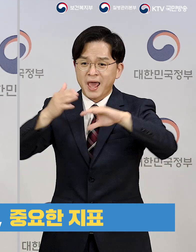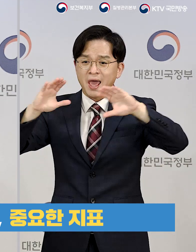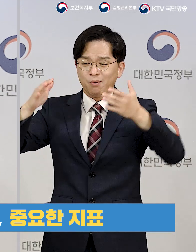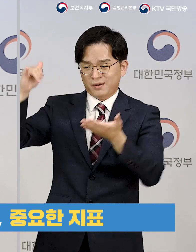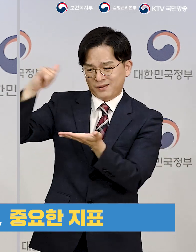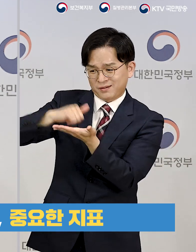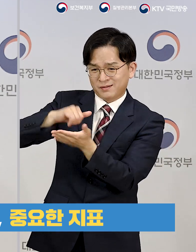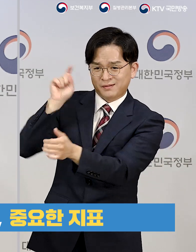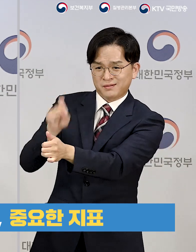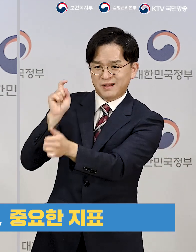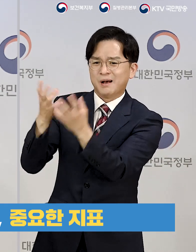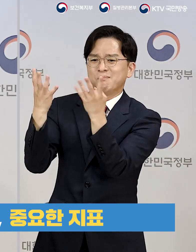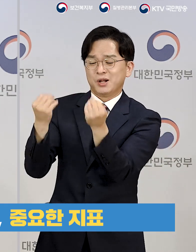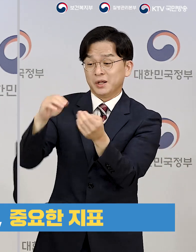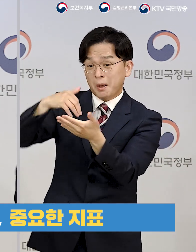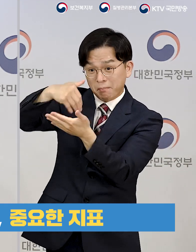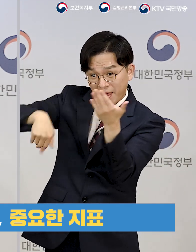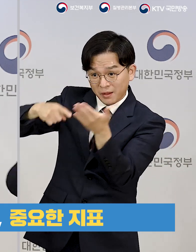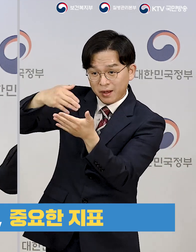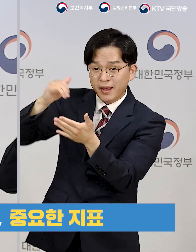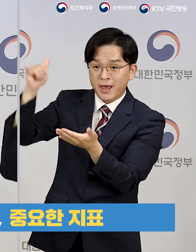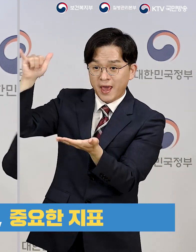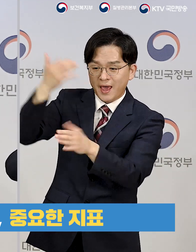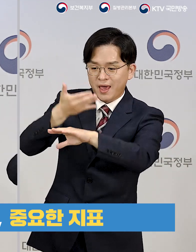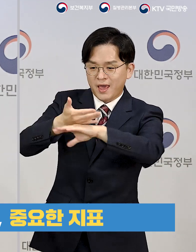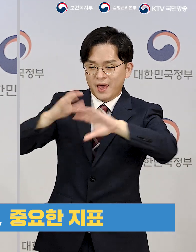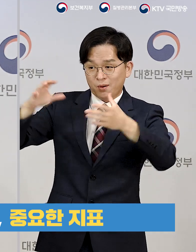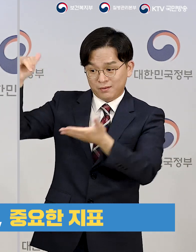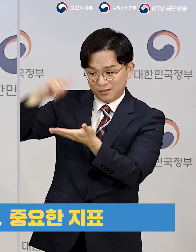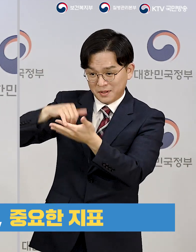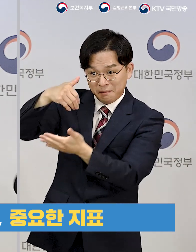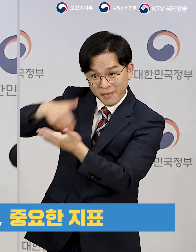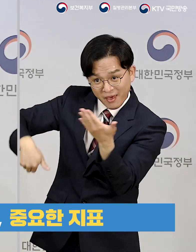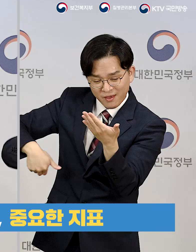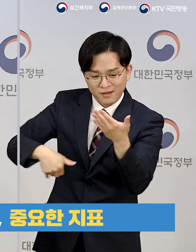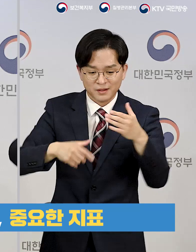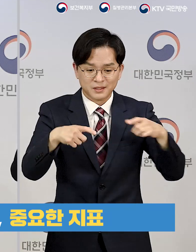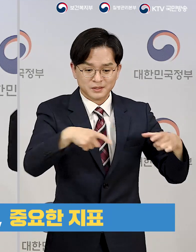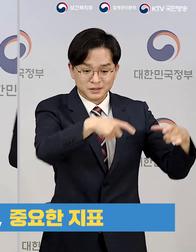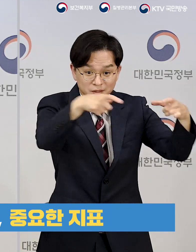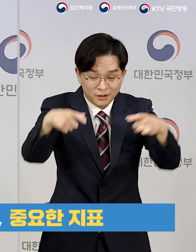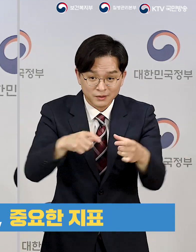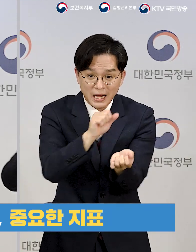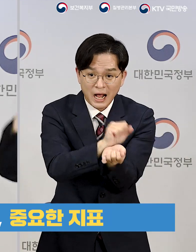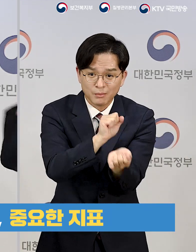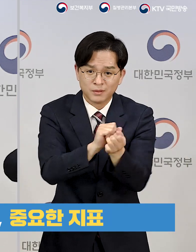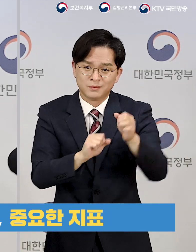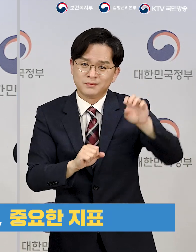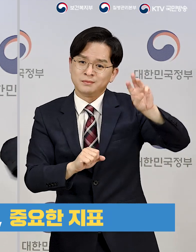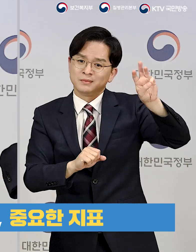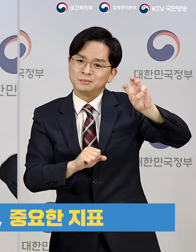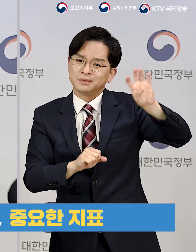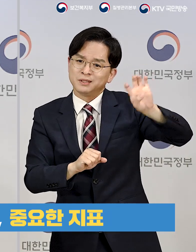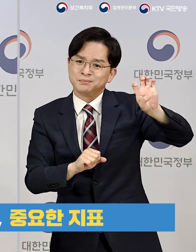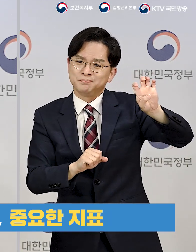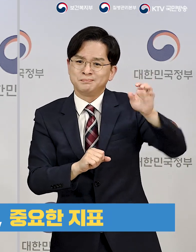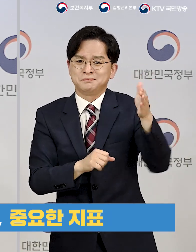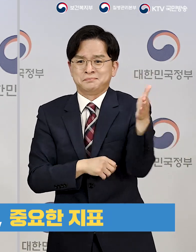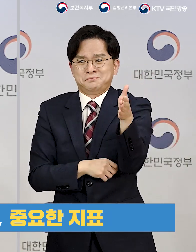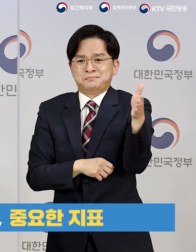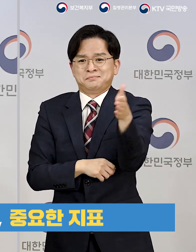감염을 기본 단위로 한다고 하면 50명 초과는 아직 그렇게 나타나고 있지 않습니다. 그래서